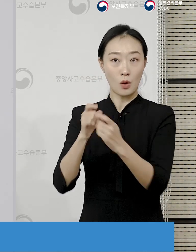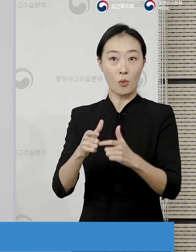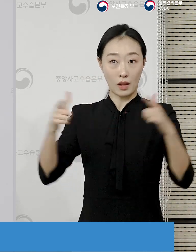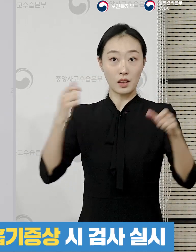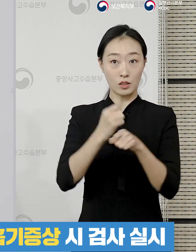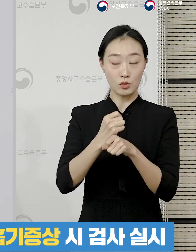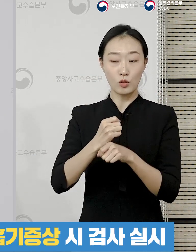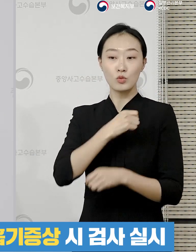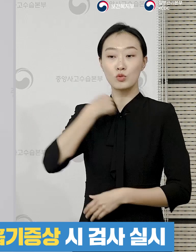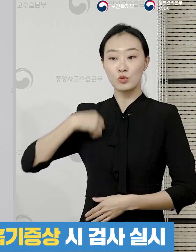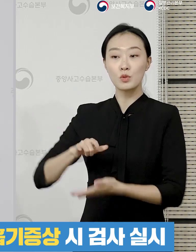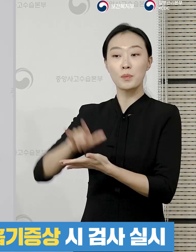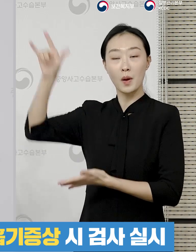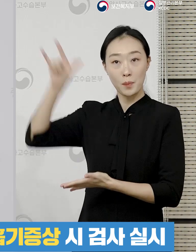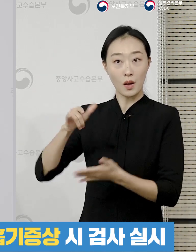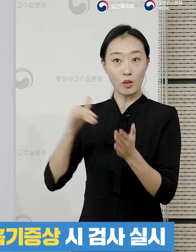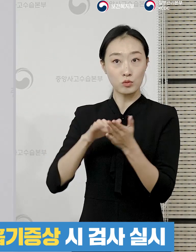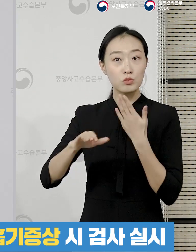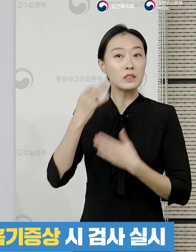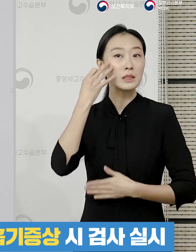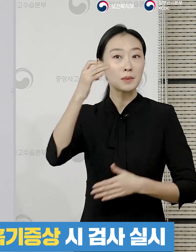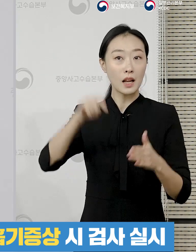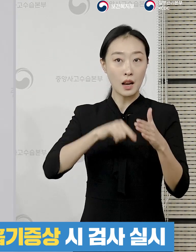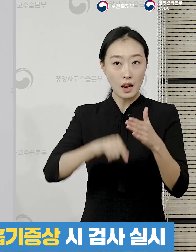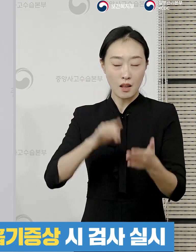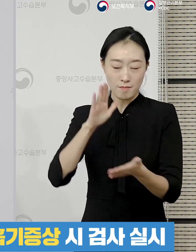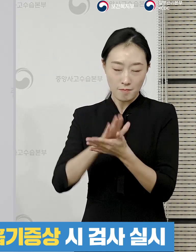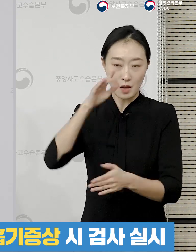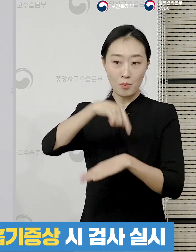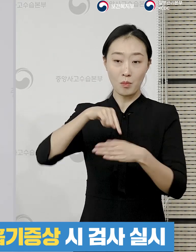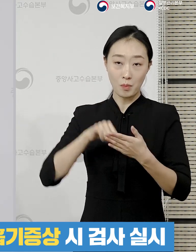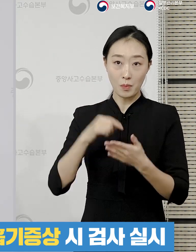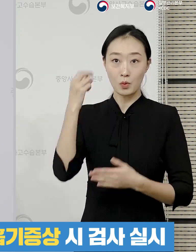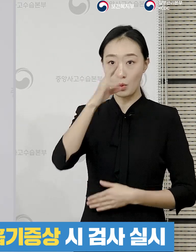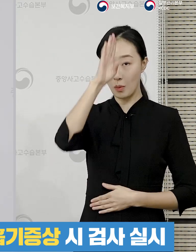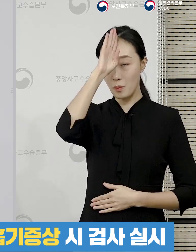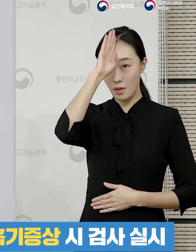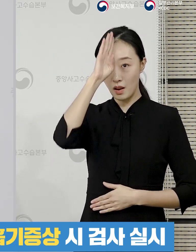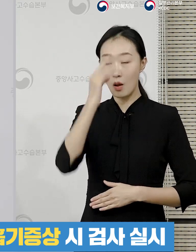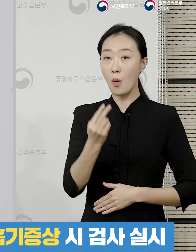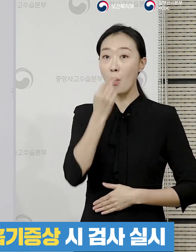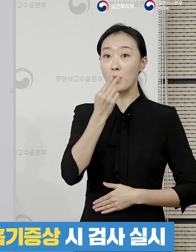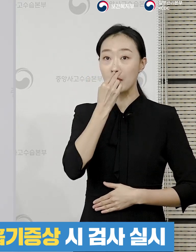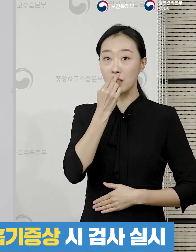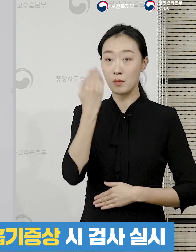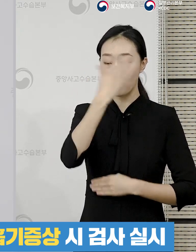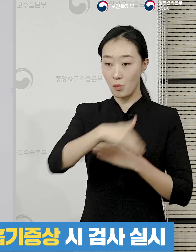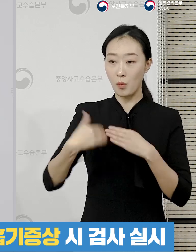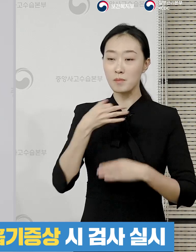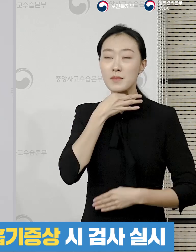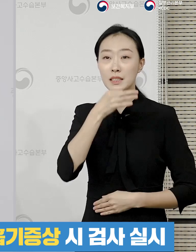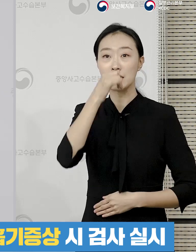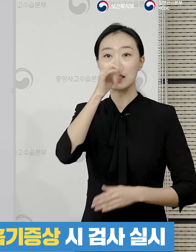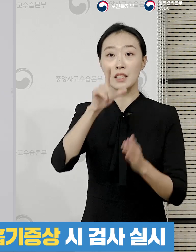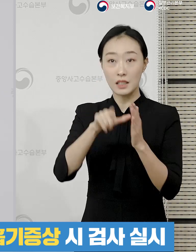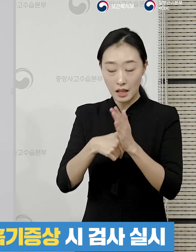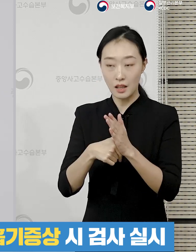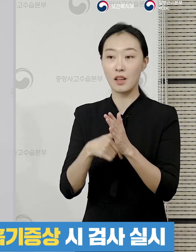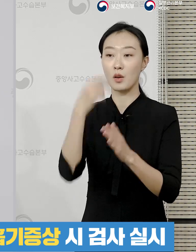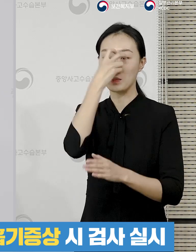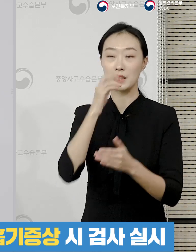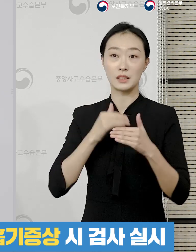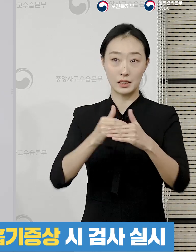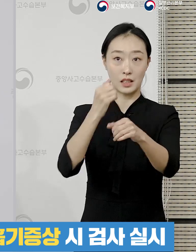확대되었습니다. 중국을 방문한 후 14일 이내에 발열이나 호흡기 증상이 나타나는